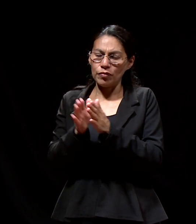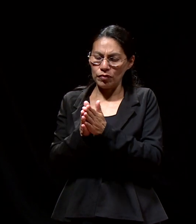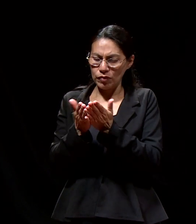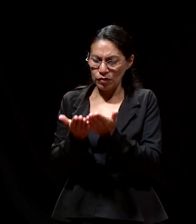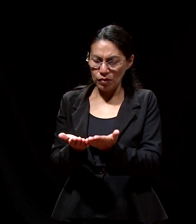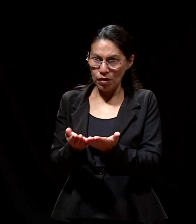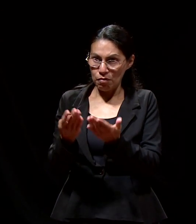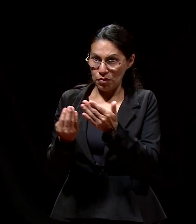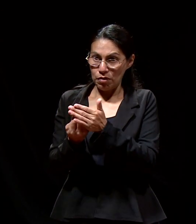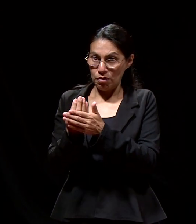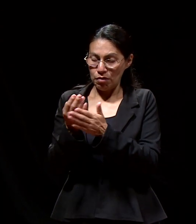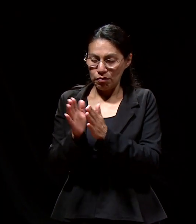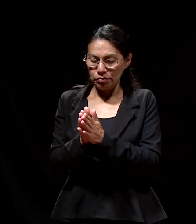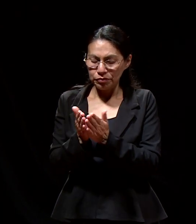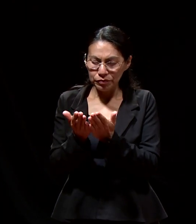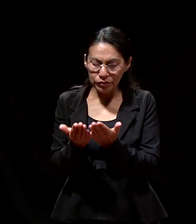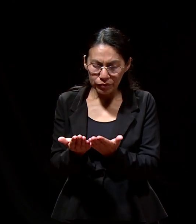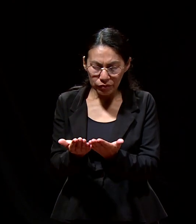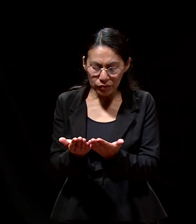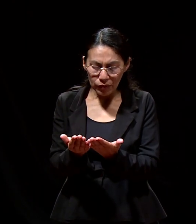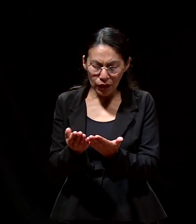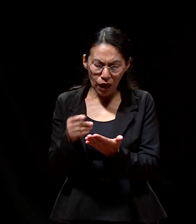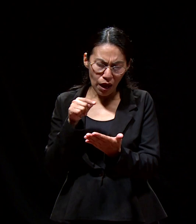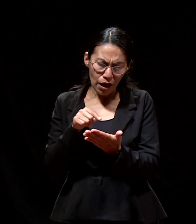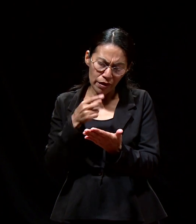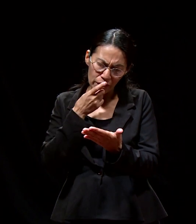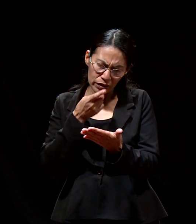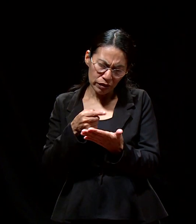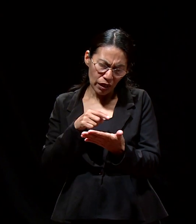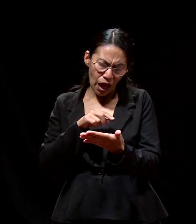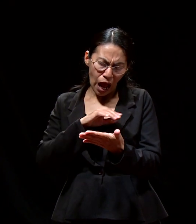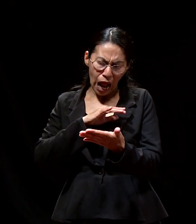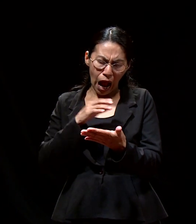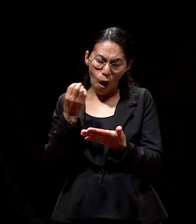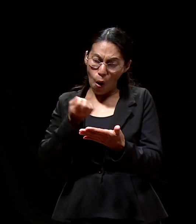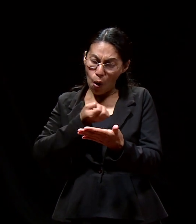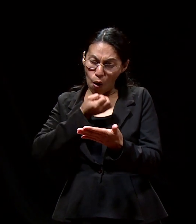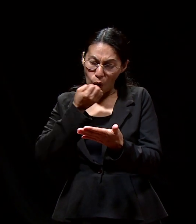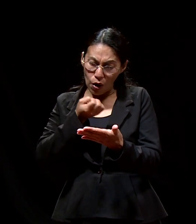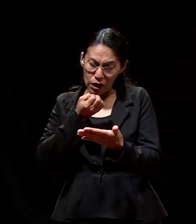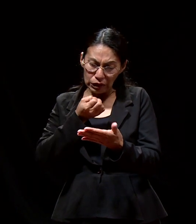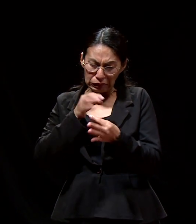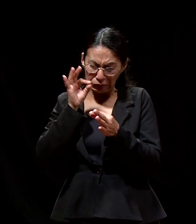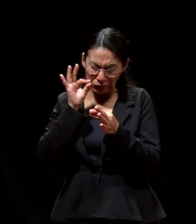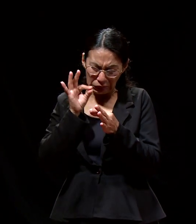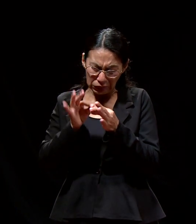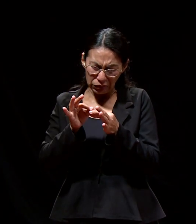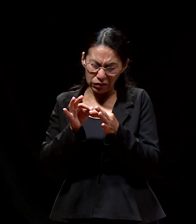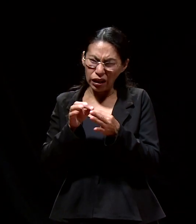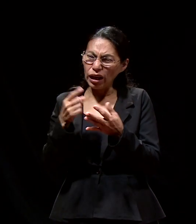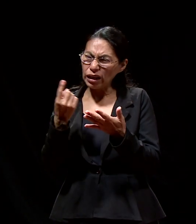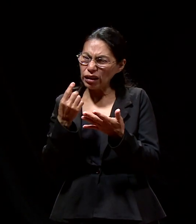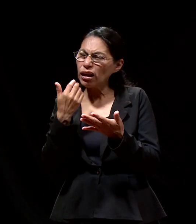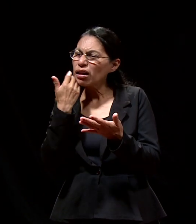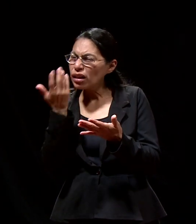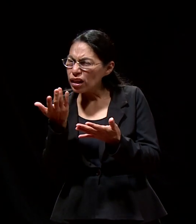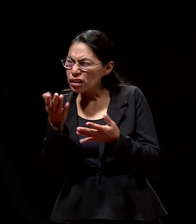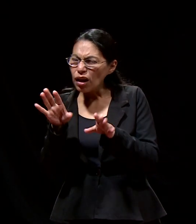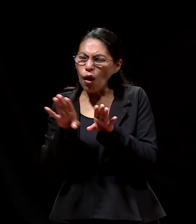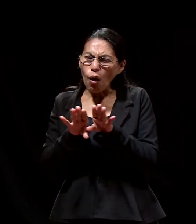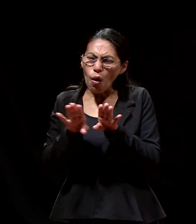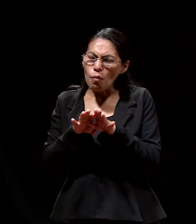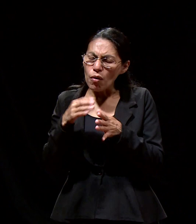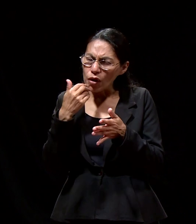hay que escribirlas pero había que ser específico que queremos como lo queremos